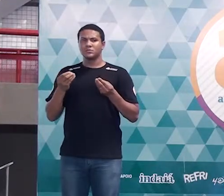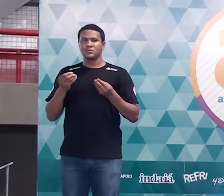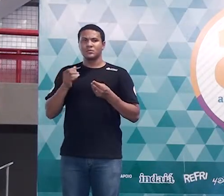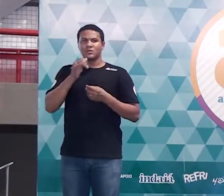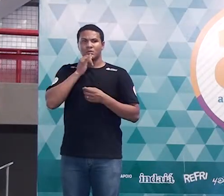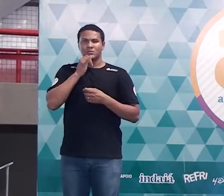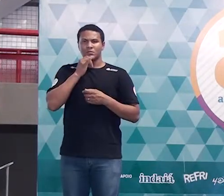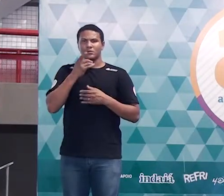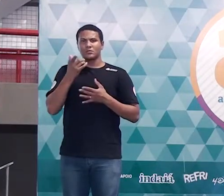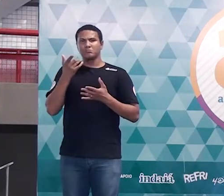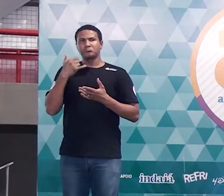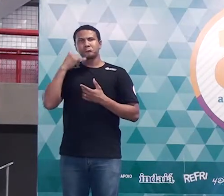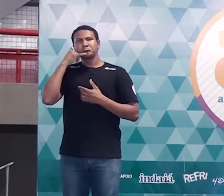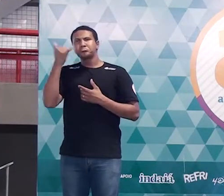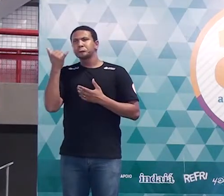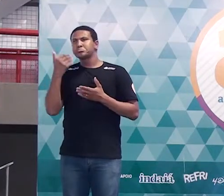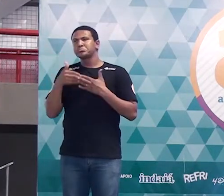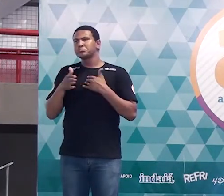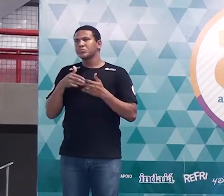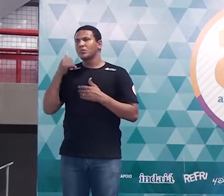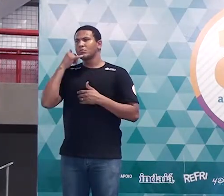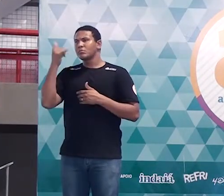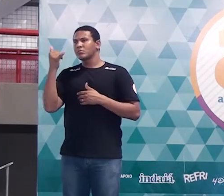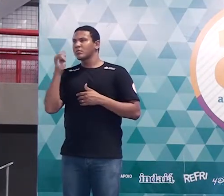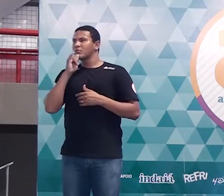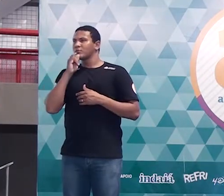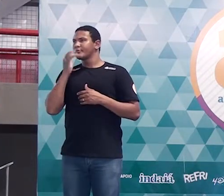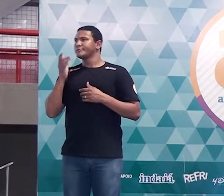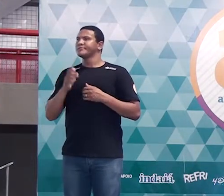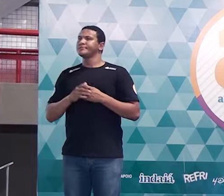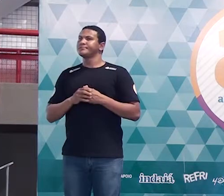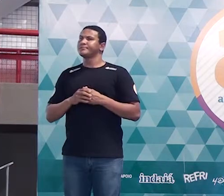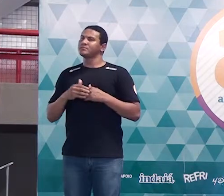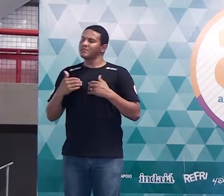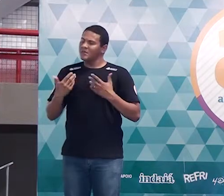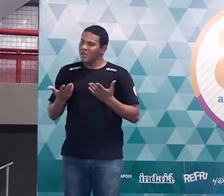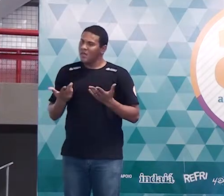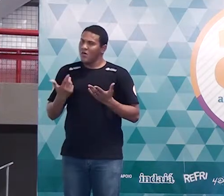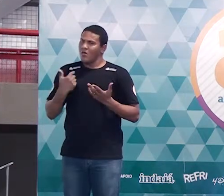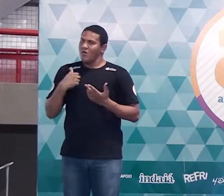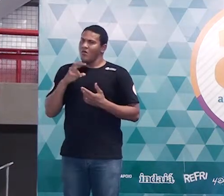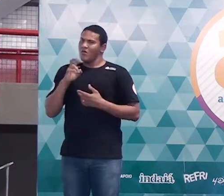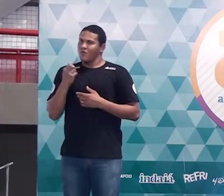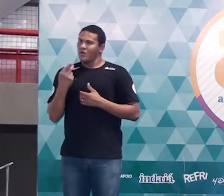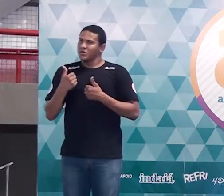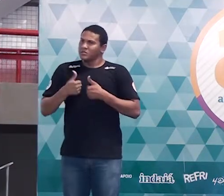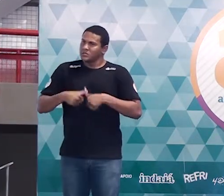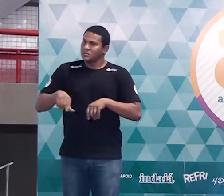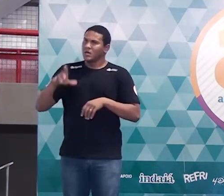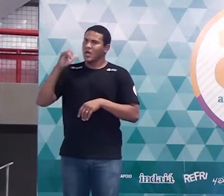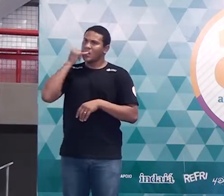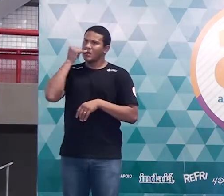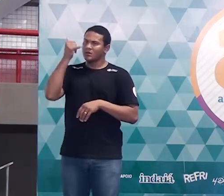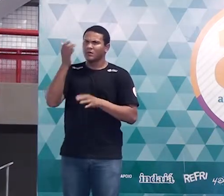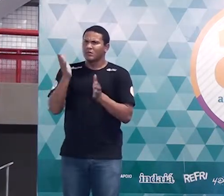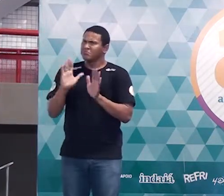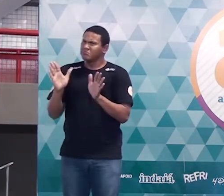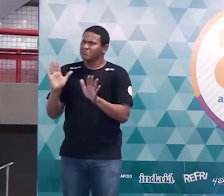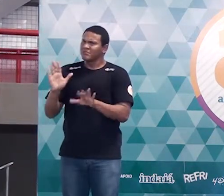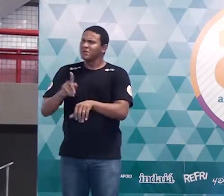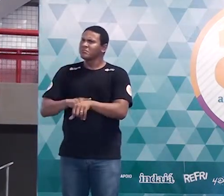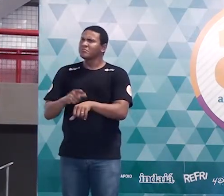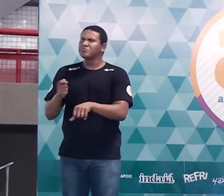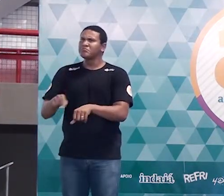uma companhia qualquer, uma prestadora, e eles dizem assim: eu vou estar ligando para o senhor. Eu digo: não, minha filha,